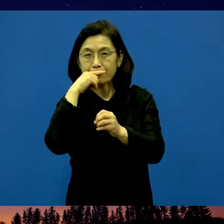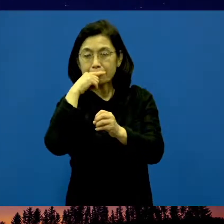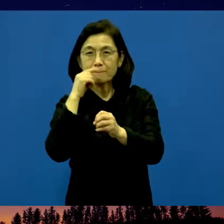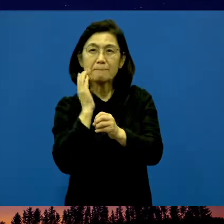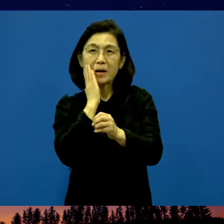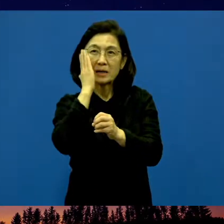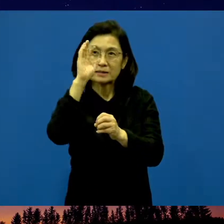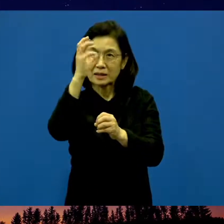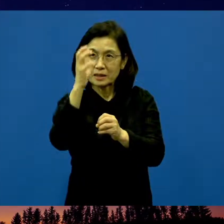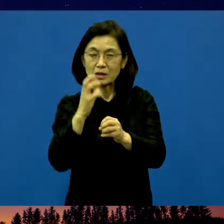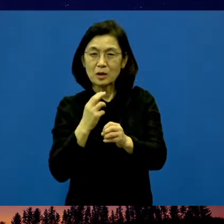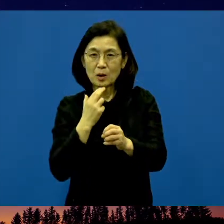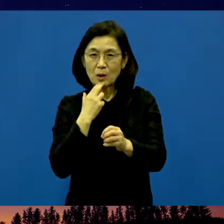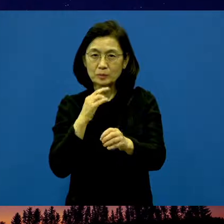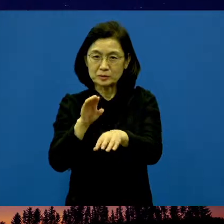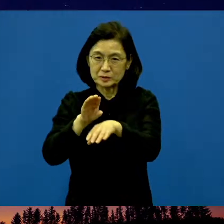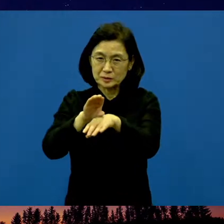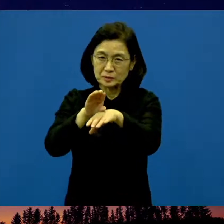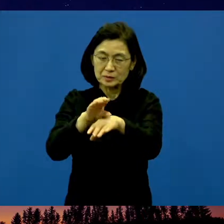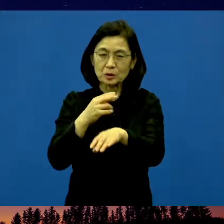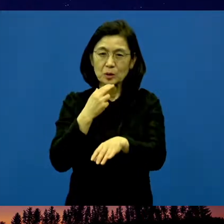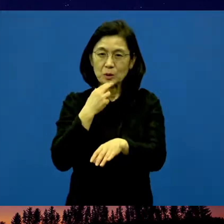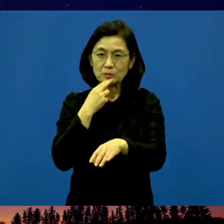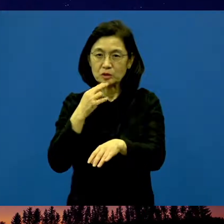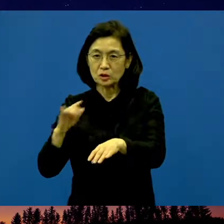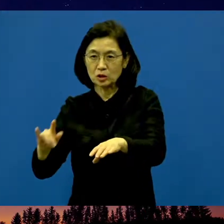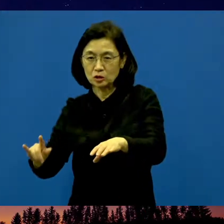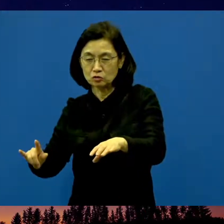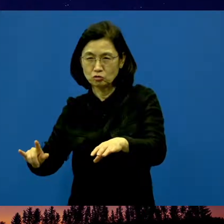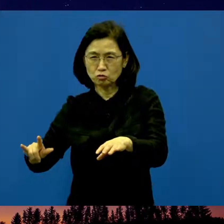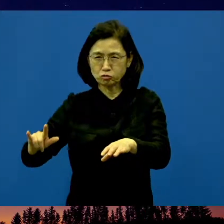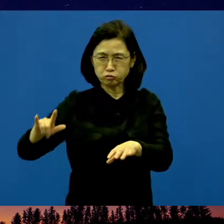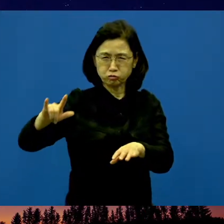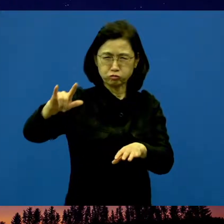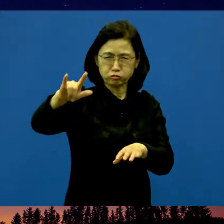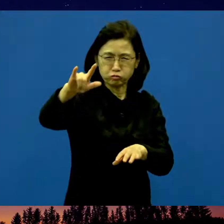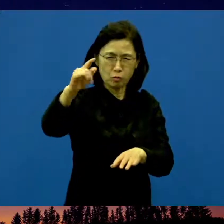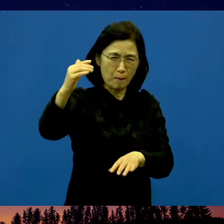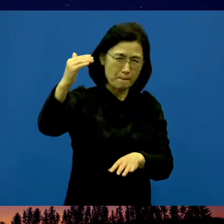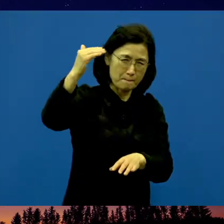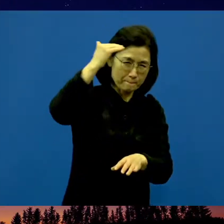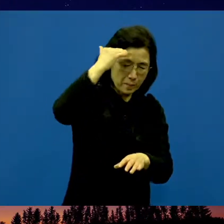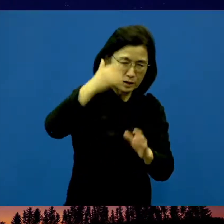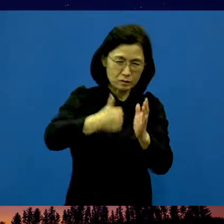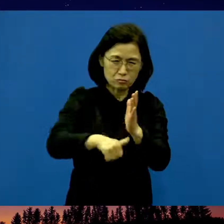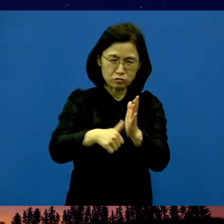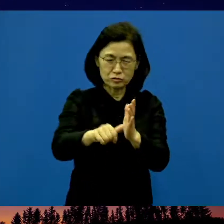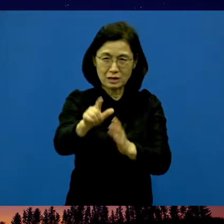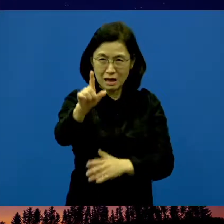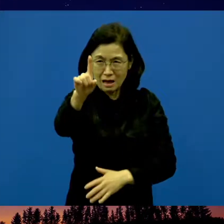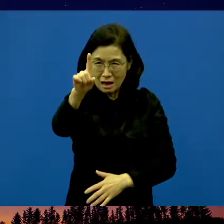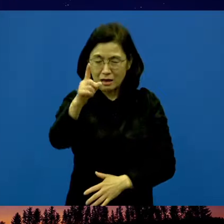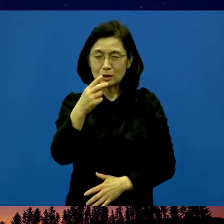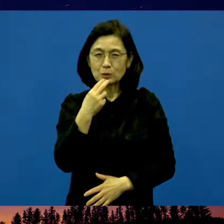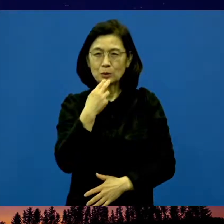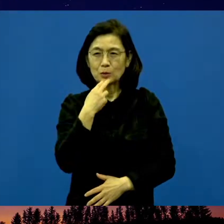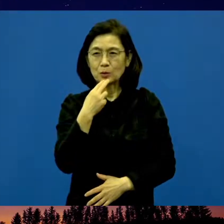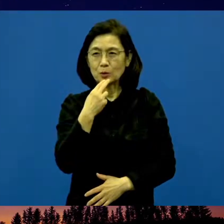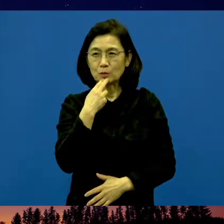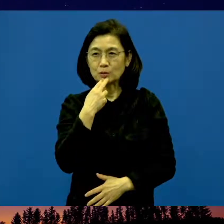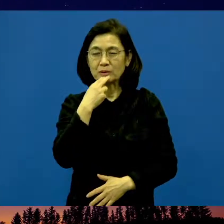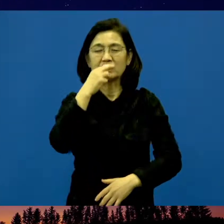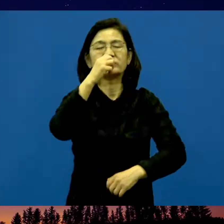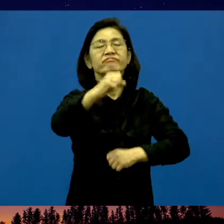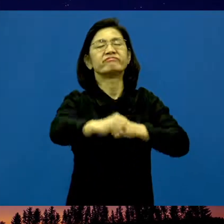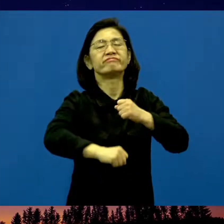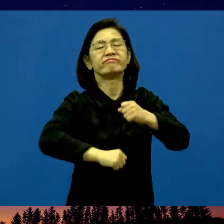일도 없고 전기줄에 걸릴 일도 없고 또 장애물이 다 없어져 버리죠. 비행기를 타고 가니까 자유가 오는 것입니다.